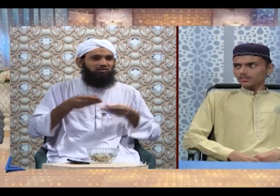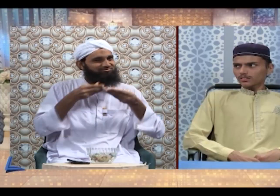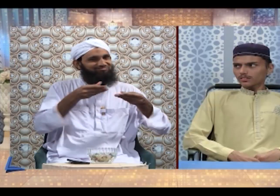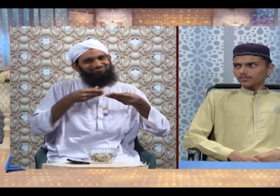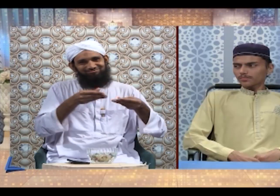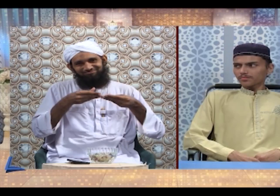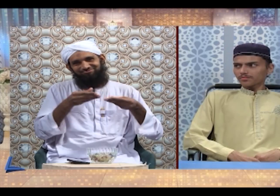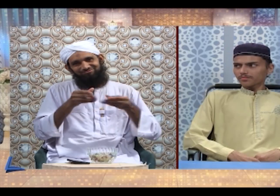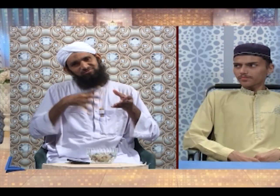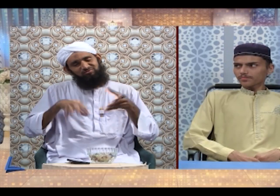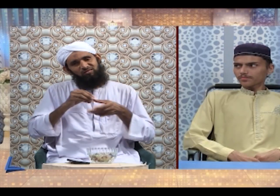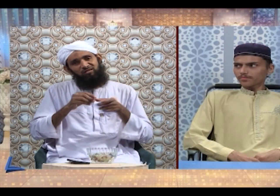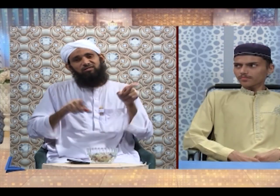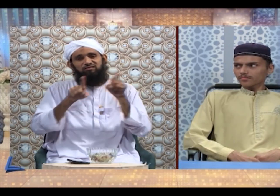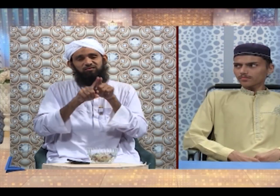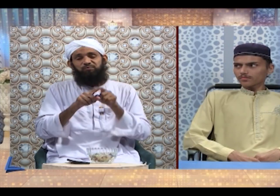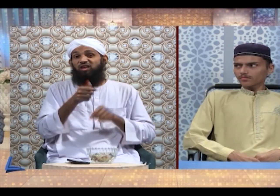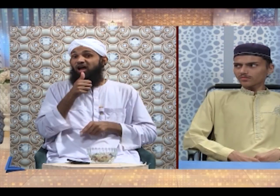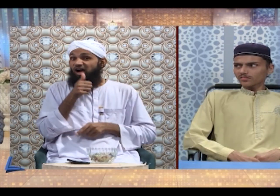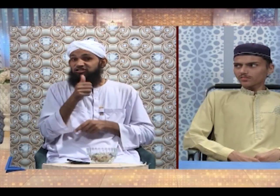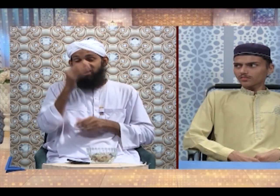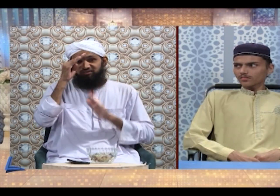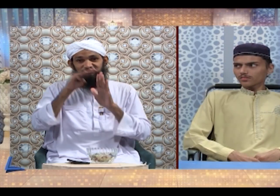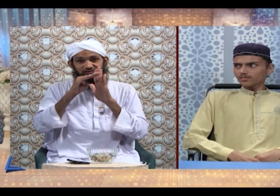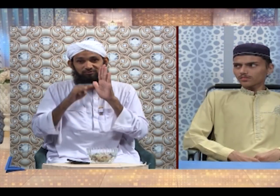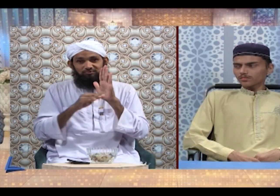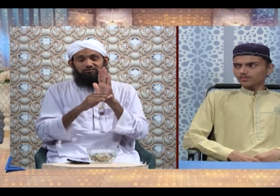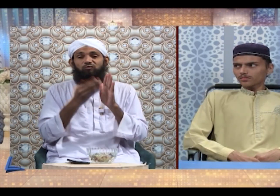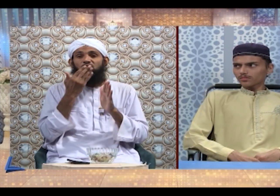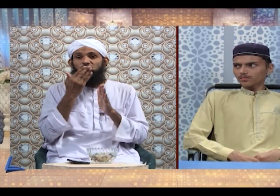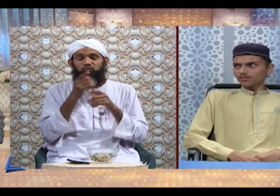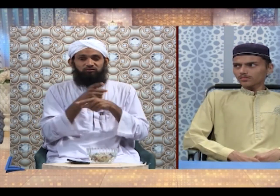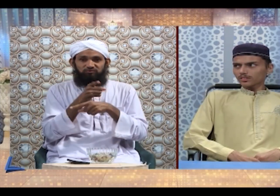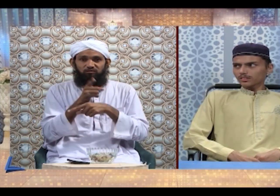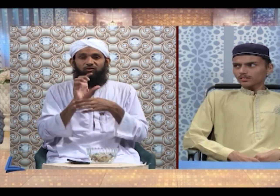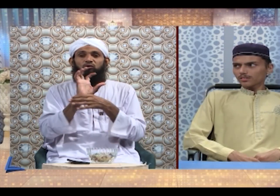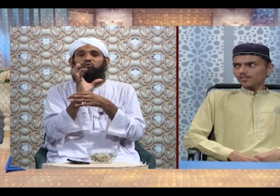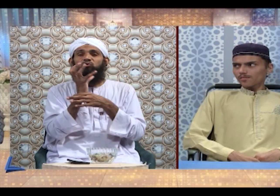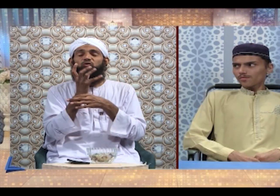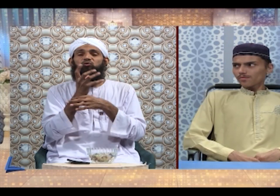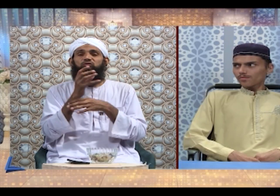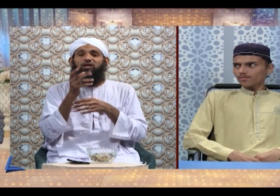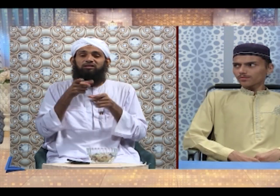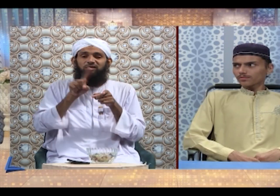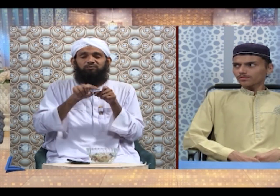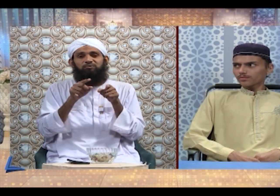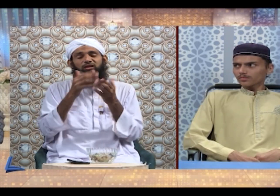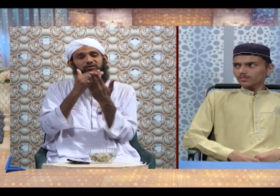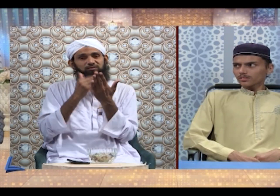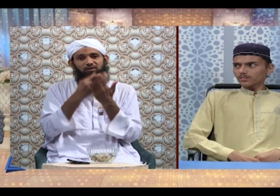بلکہ ان کی اچھی پرورش کے ساتھ ساتھ انہیں دینی تعلیم سکھانا، قرآن پاک پڑھانا، فرض علوم سکھانا، نبی پاک صلی